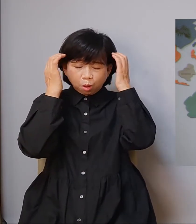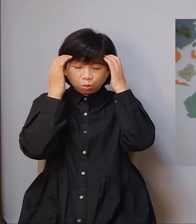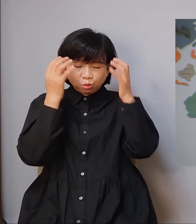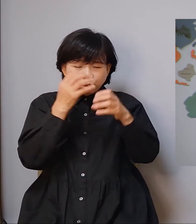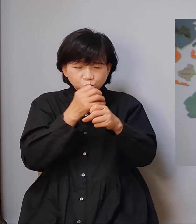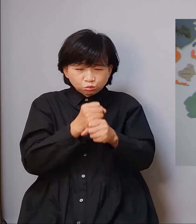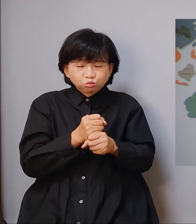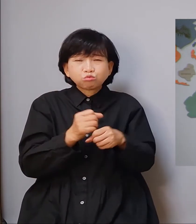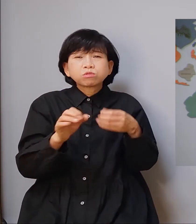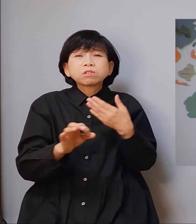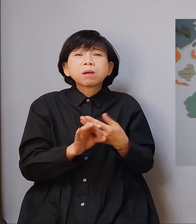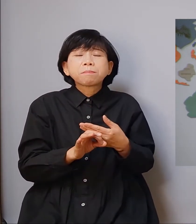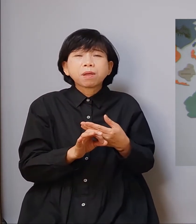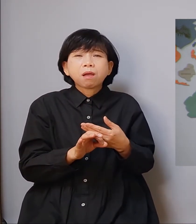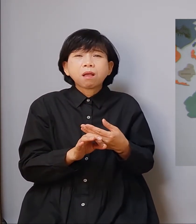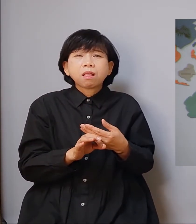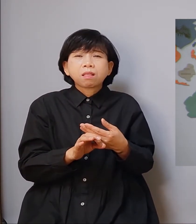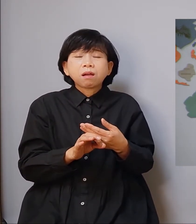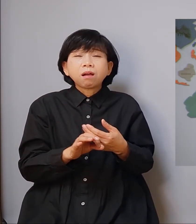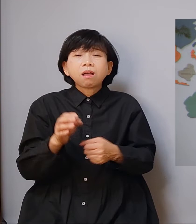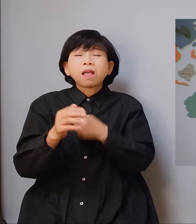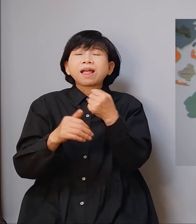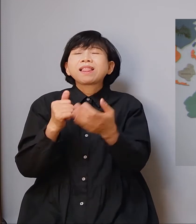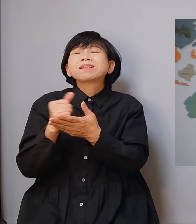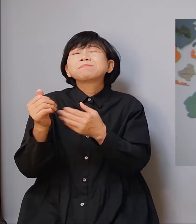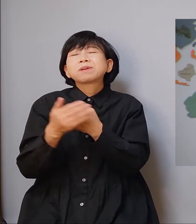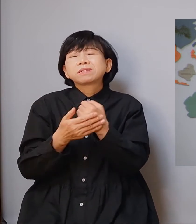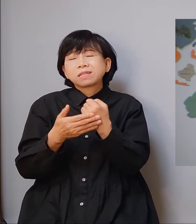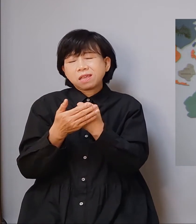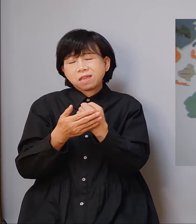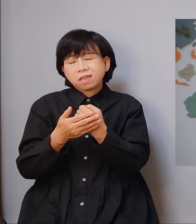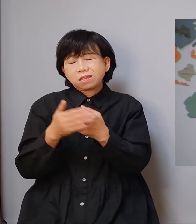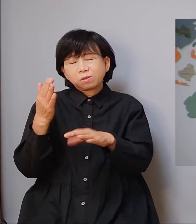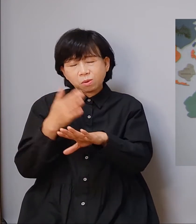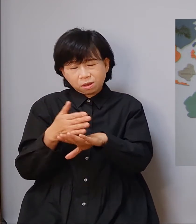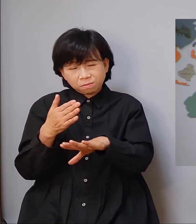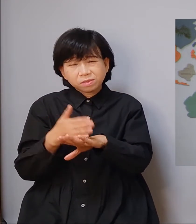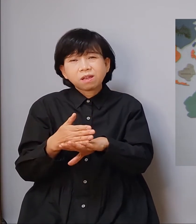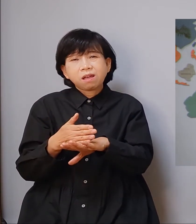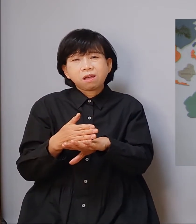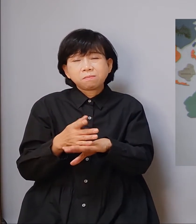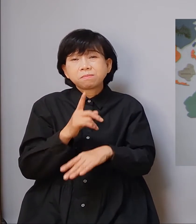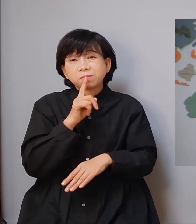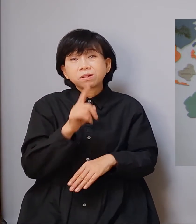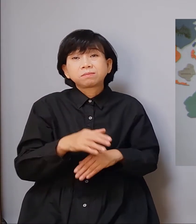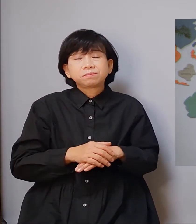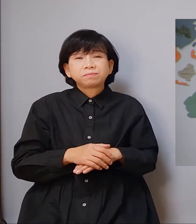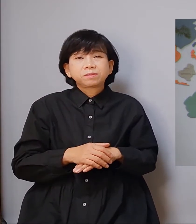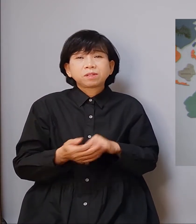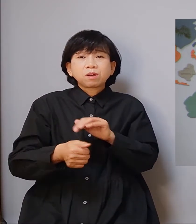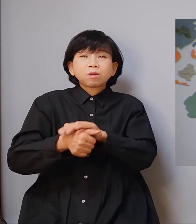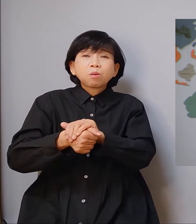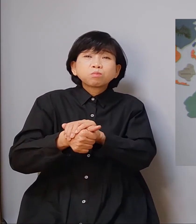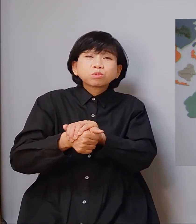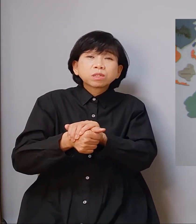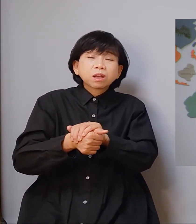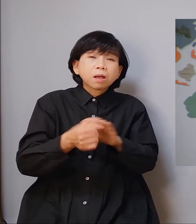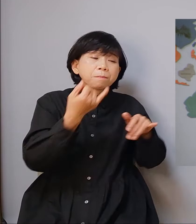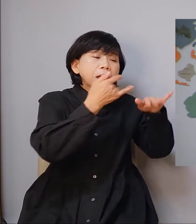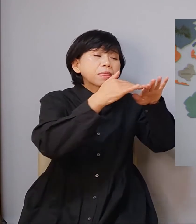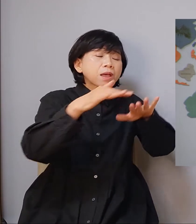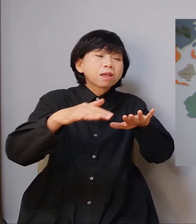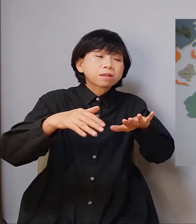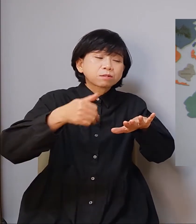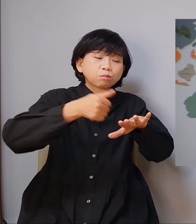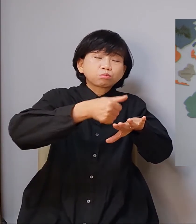있는 거죠. 거북이는 물을 만난 뒤에야 줄이 풀리고 똑바로 세워집니다. 그리고